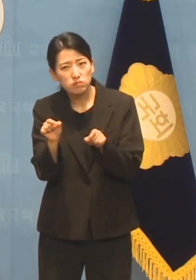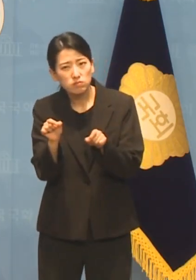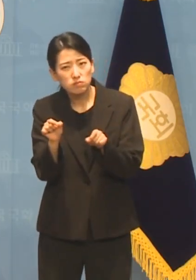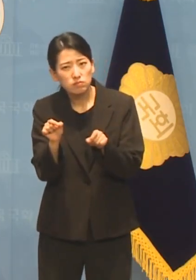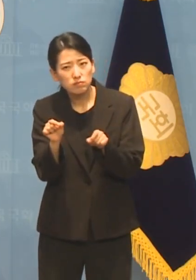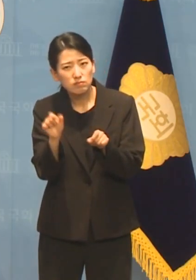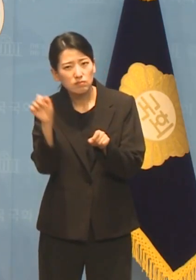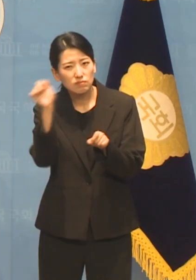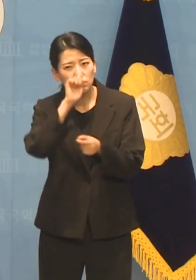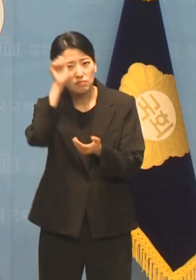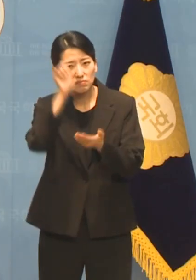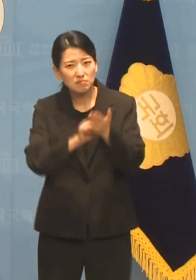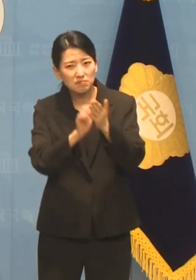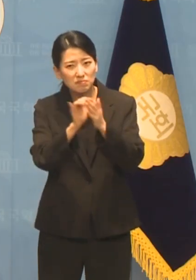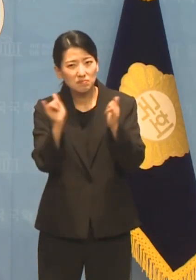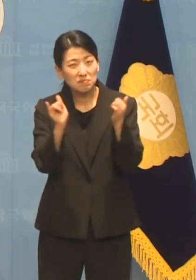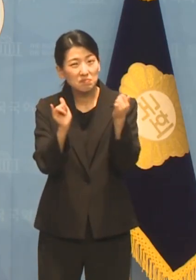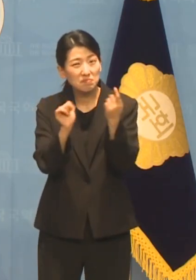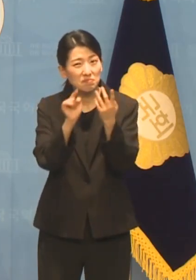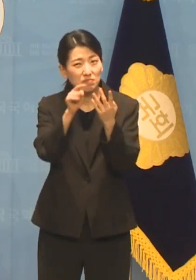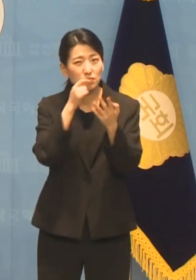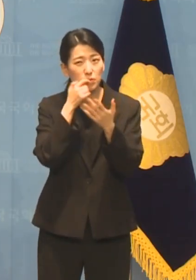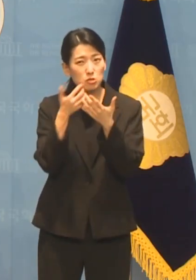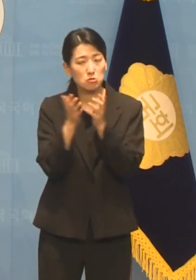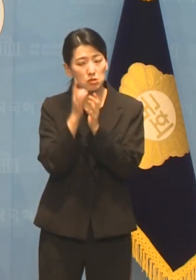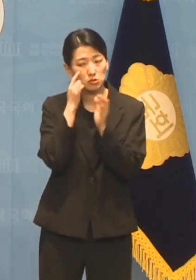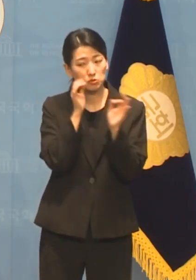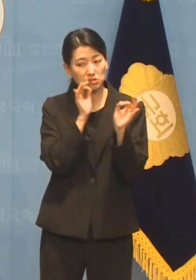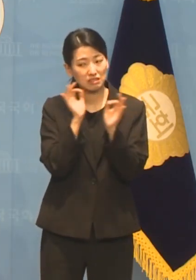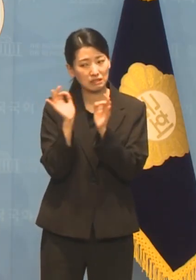민당의 눈치를 보며 정책 판단을 하고 있는 것은 아닙니까?